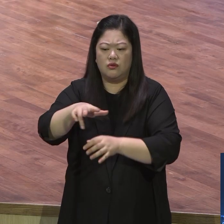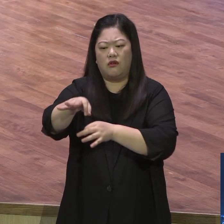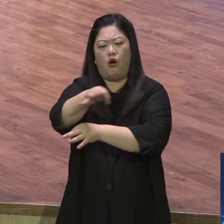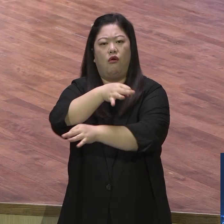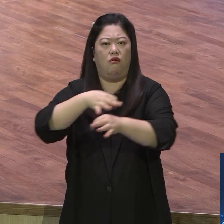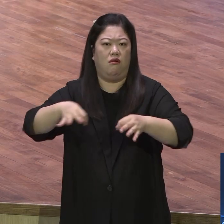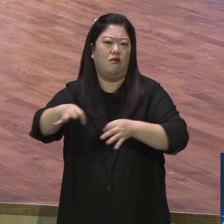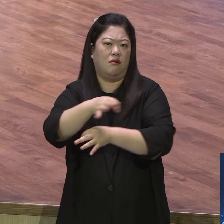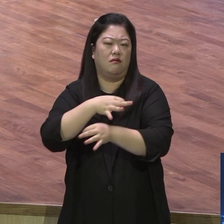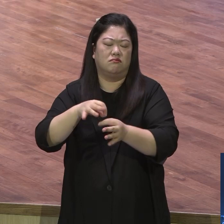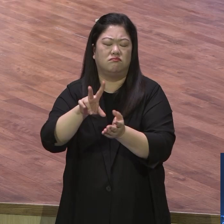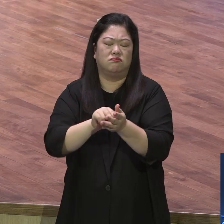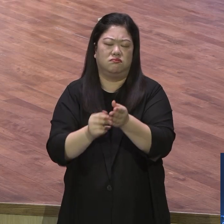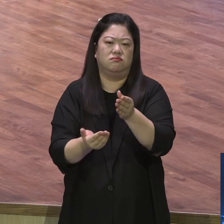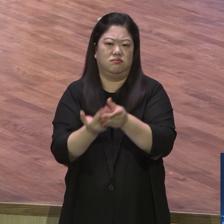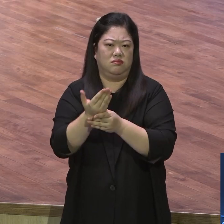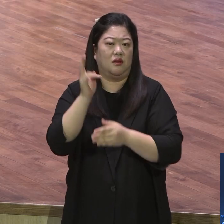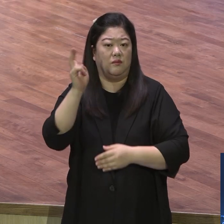빠지게 됩니다